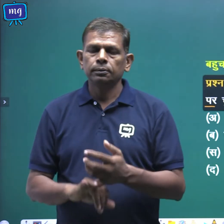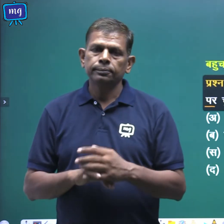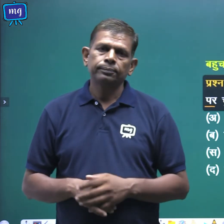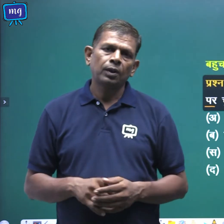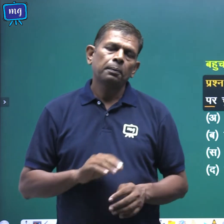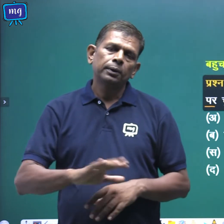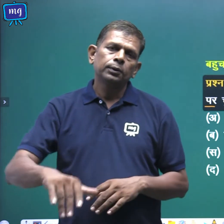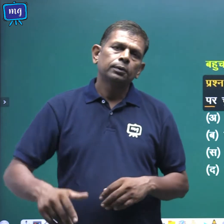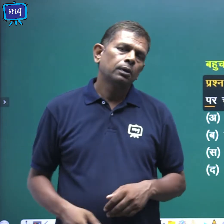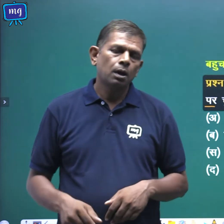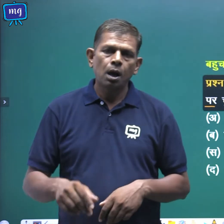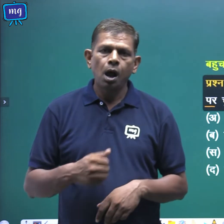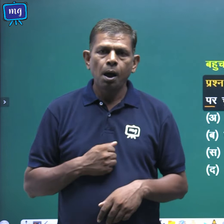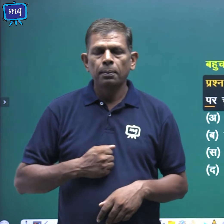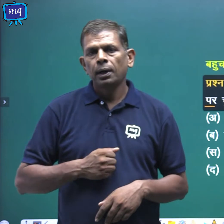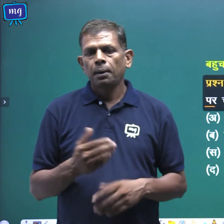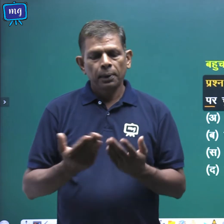बच्चों, हमने पढ़ा था